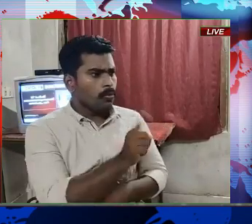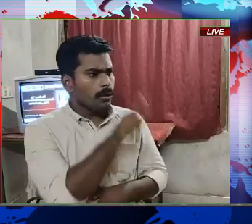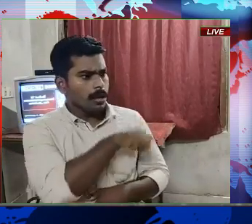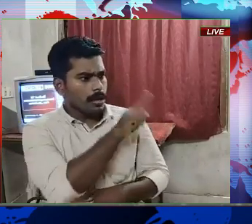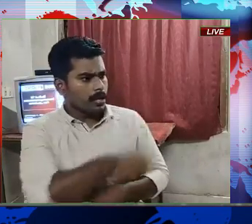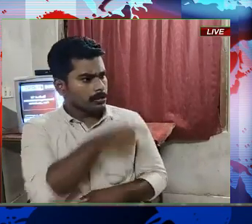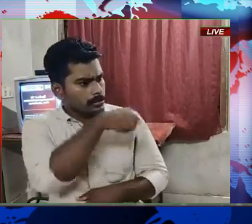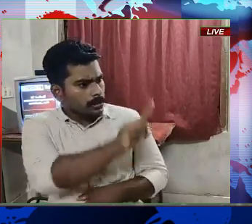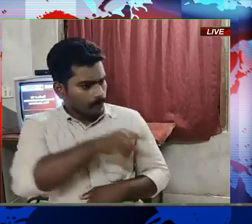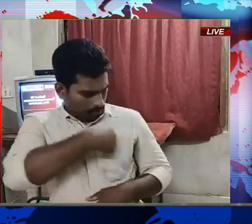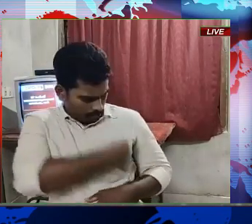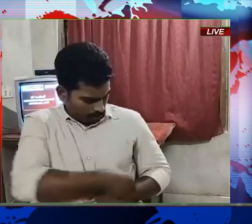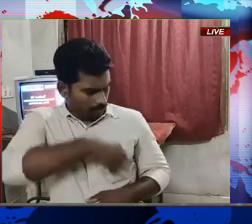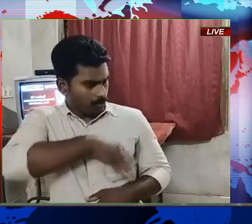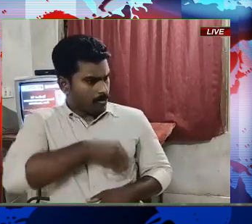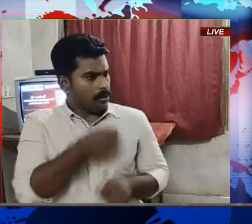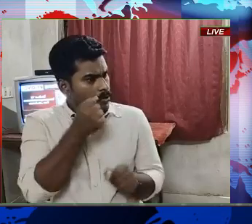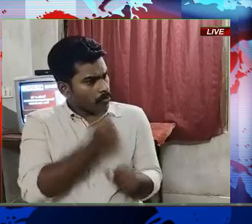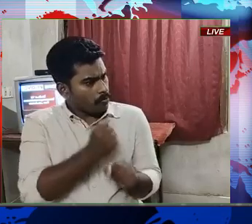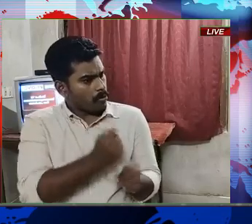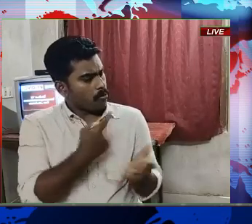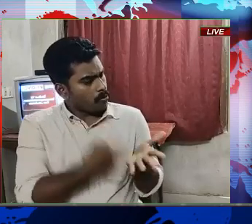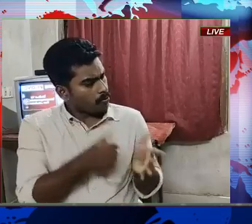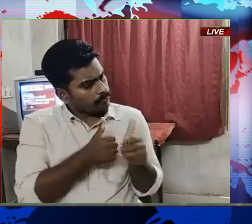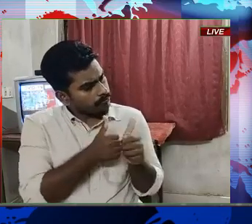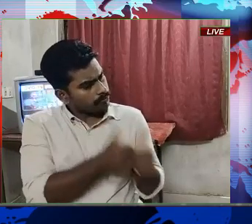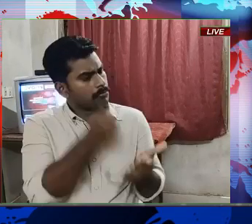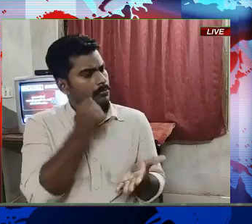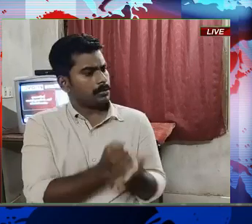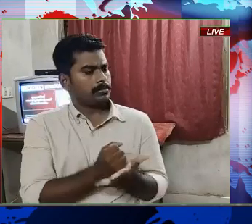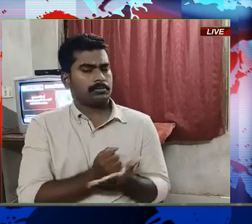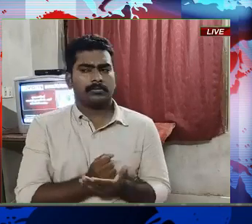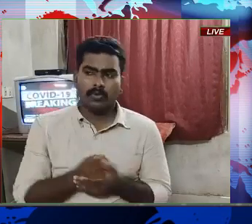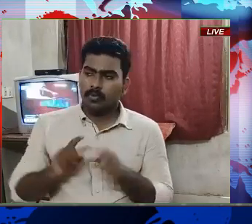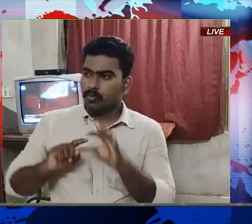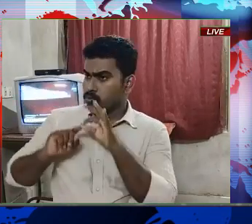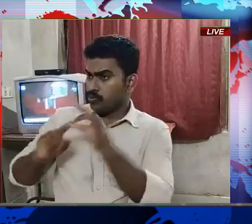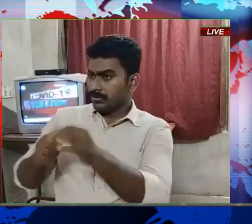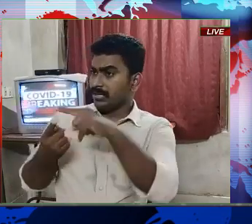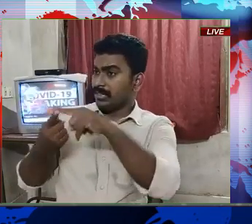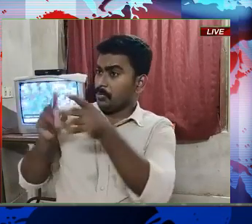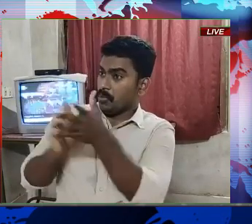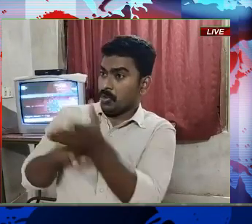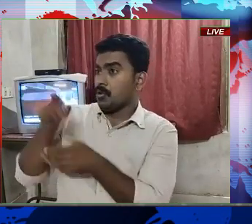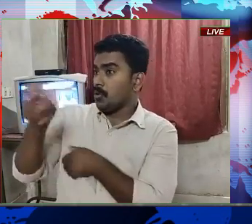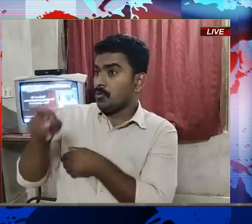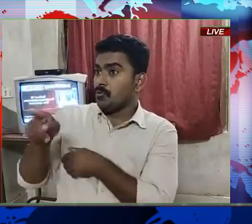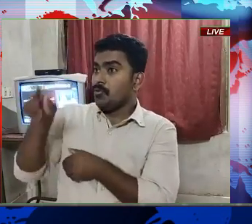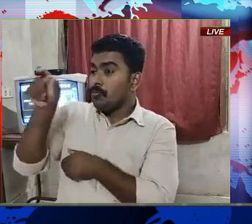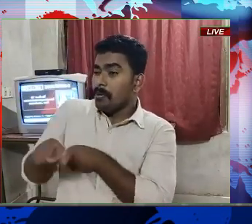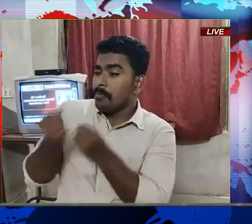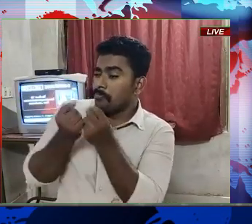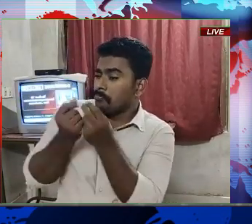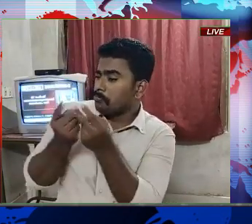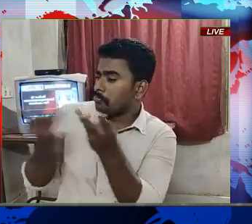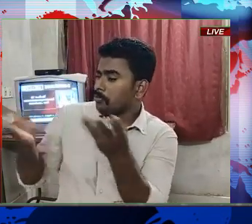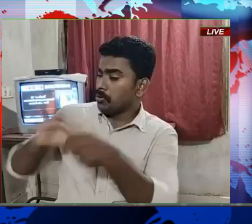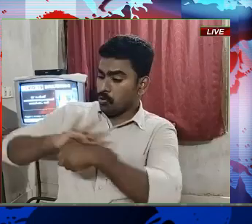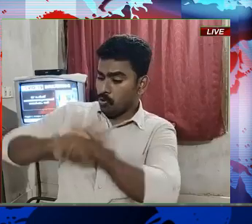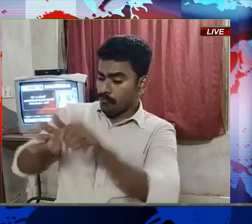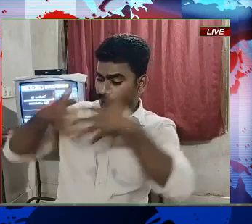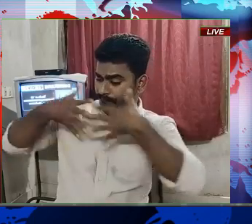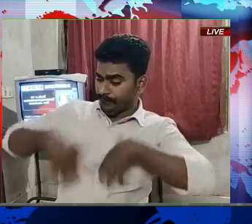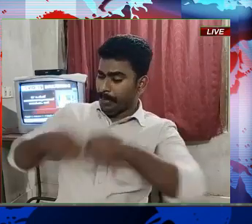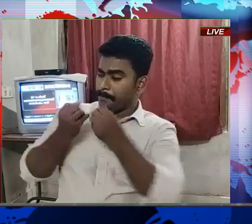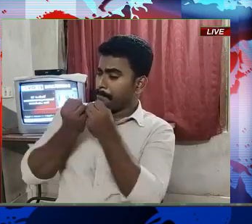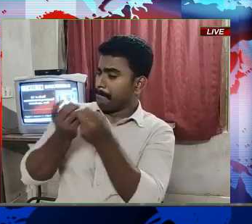സംശയമില്ല. ഈ സാലറി ചലഞ്ചുമായി ബന്ധപ്പെട്ട് നടത്തിയ യോഗത്തിൽ നിന്ന് ഒരു വിഭാഗം ജീവനക്കാരുടെ സംഘടനകളെ ഒഴിവാക്കിയതായിട്ട് ആരോപണമുണ്ട്. അവർ